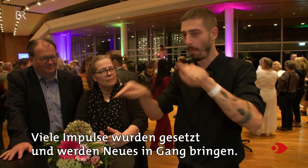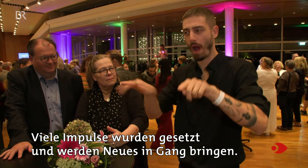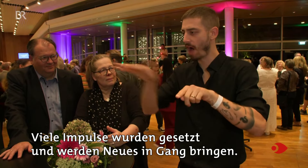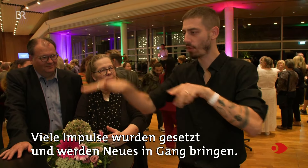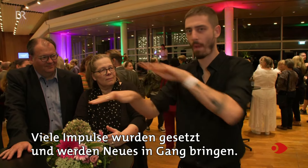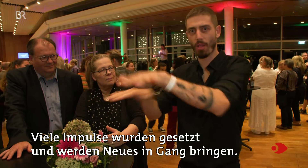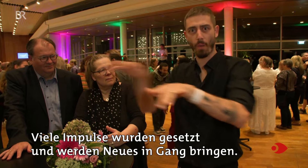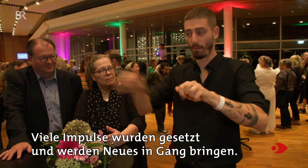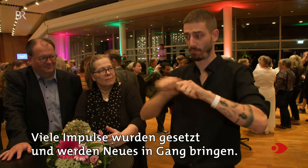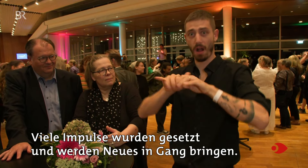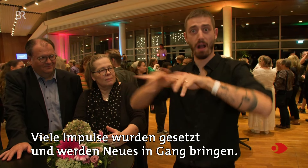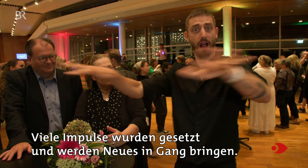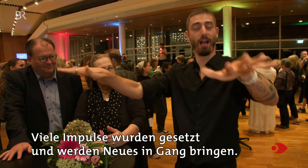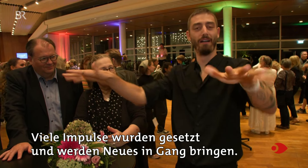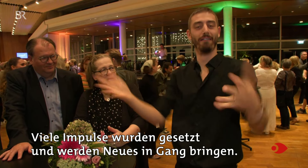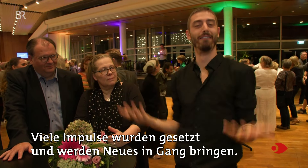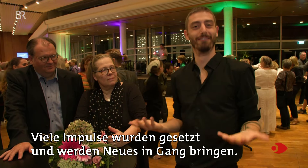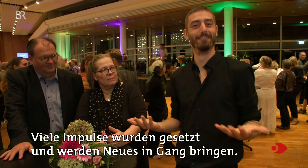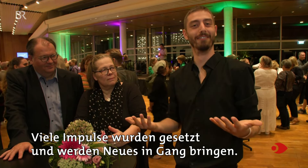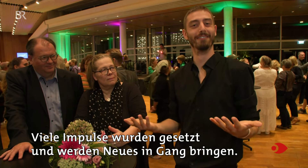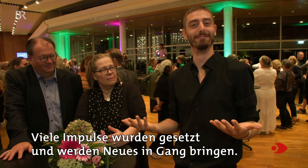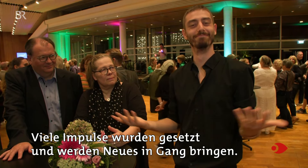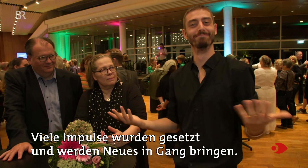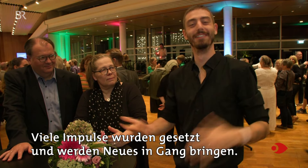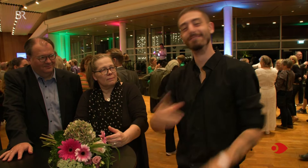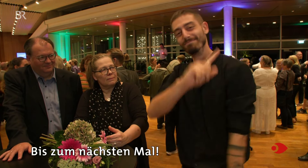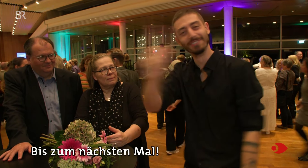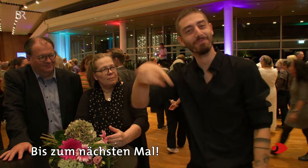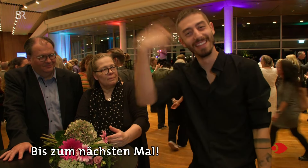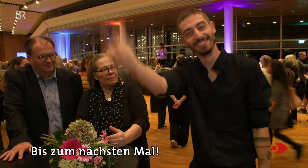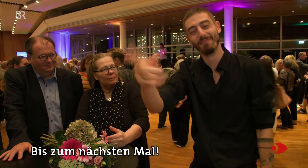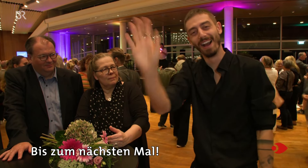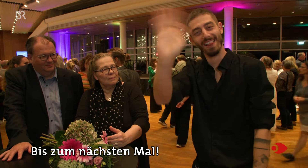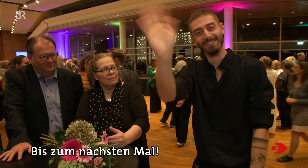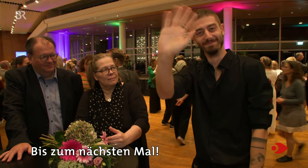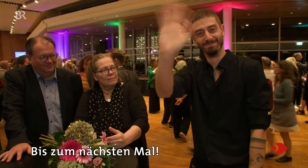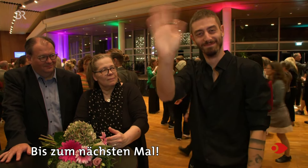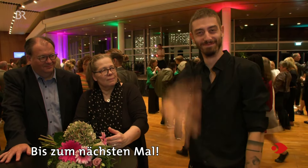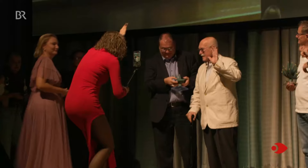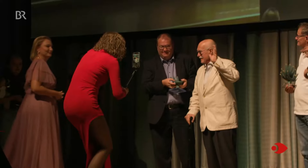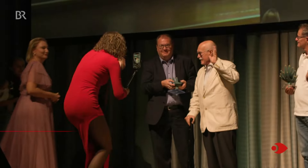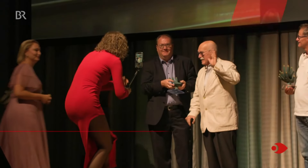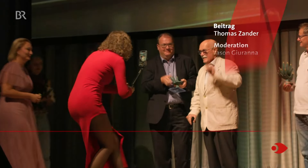Impulse wurden gesetzt und werden Neues in Gang bringen. Bis zum nächsten Mal.